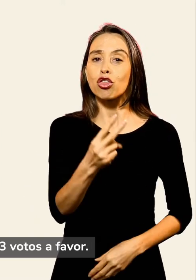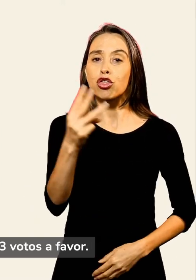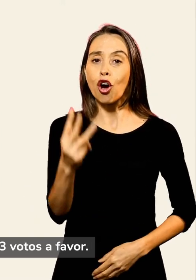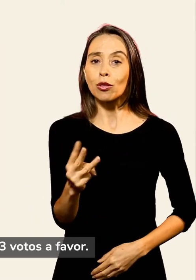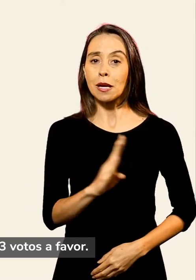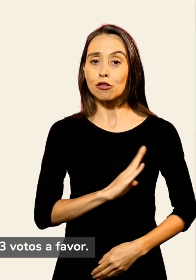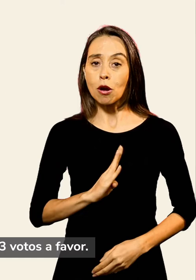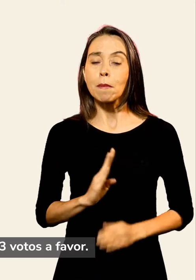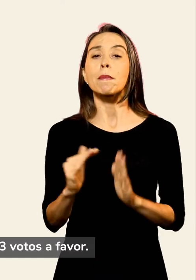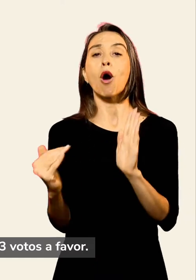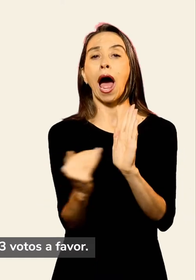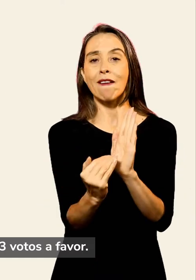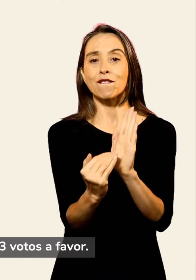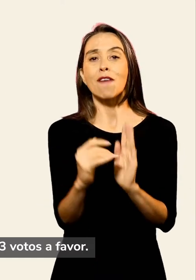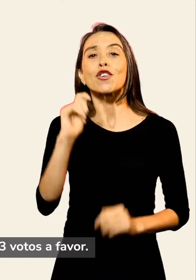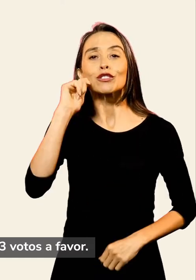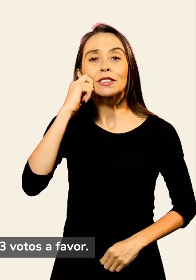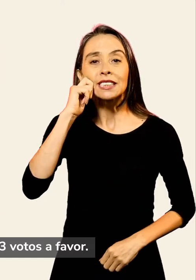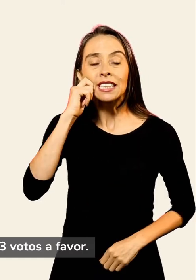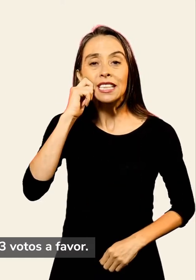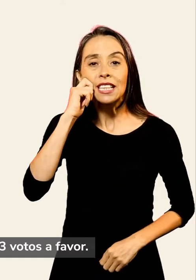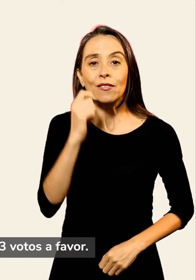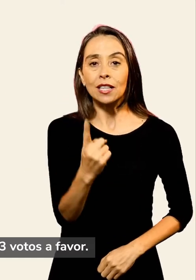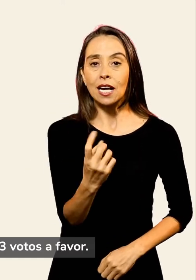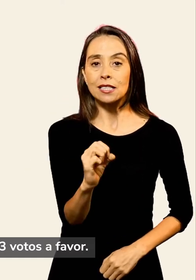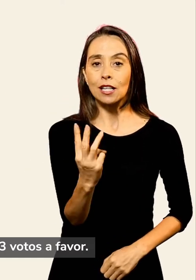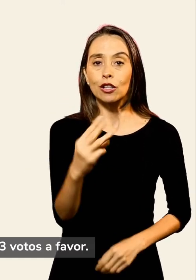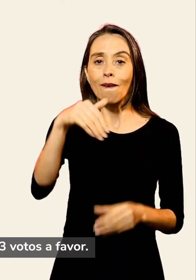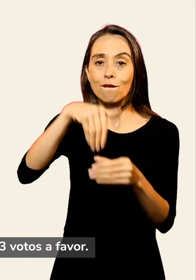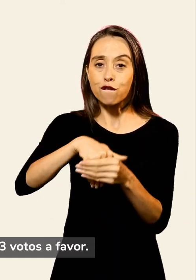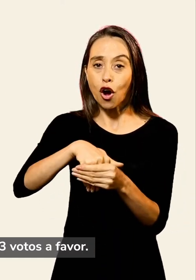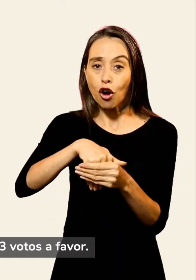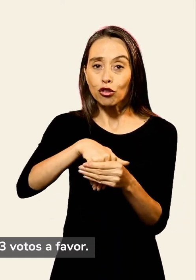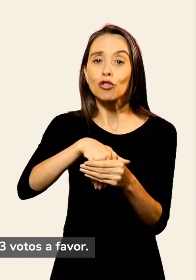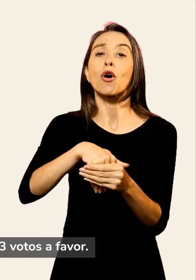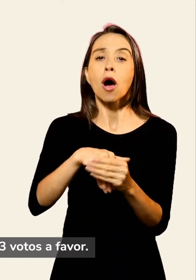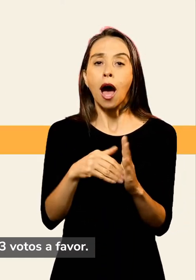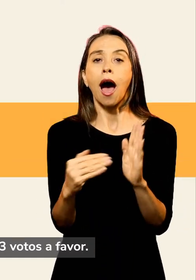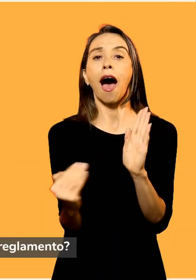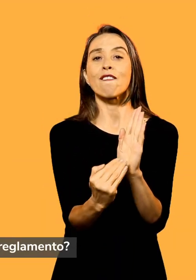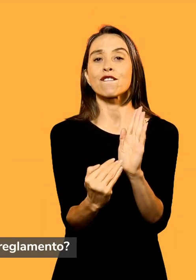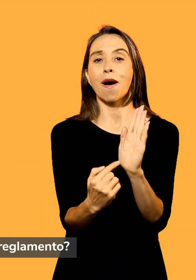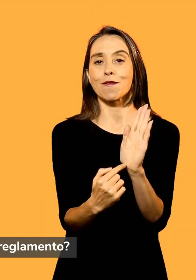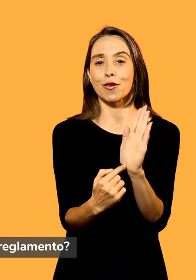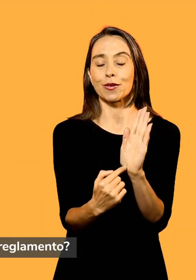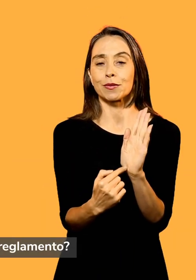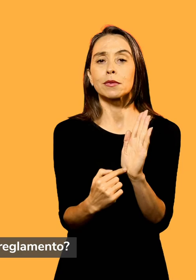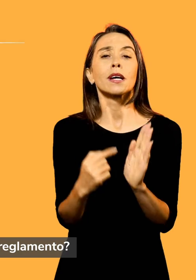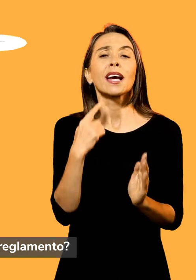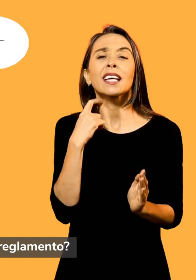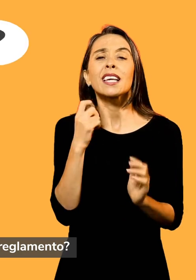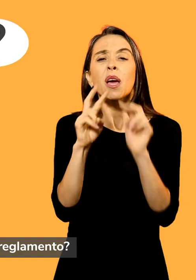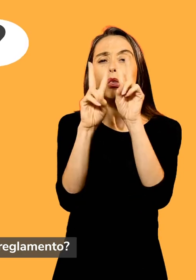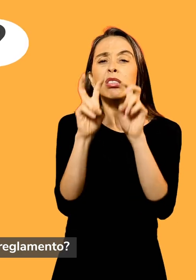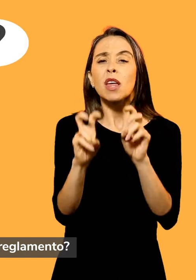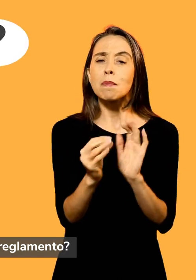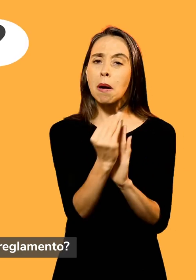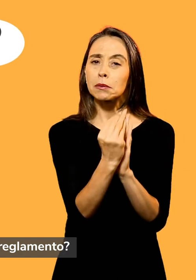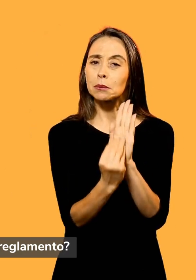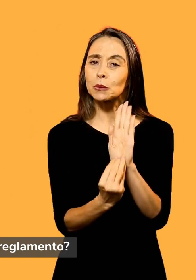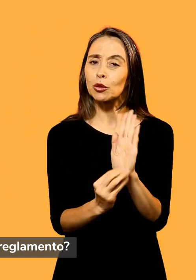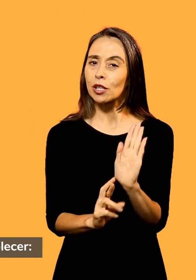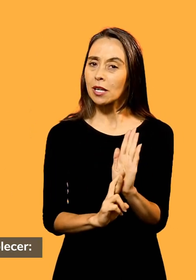sus integrantes, es decir, 103 votos a favor. ¿Qué aspectos debe abordar el